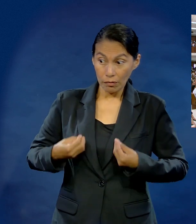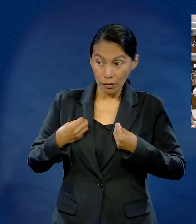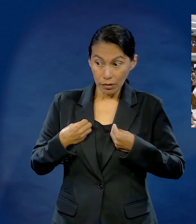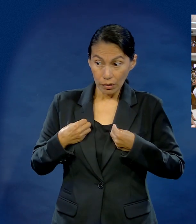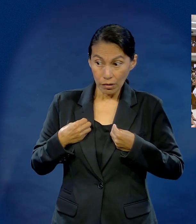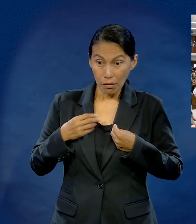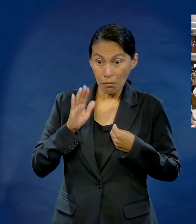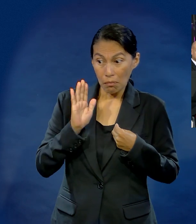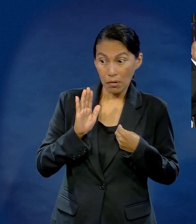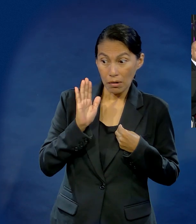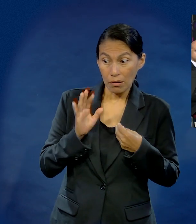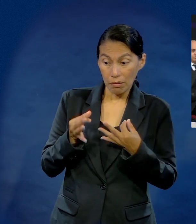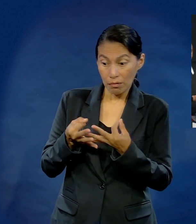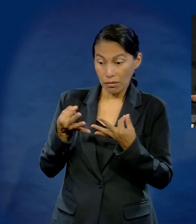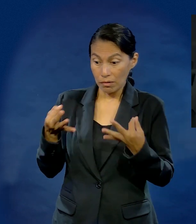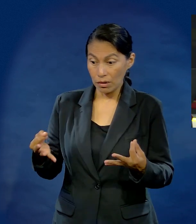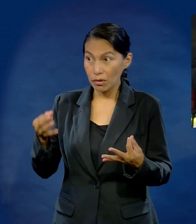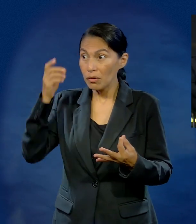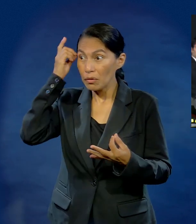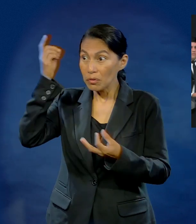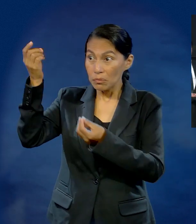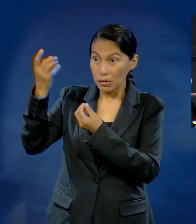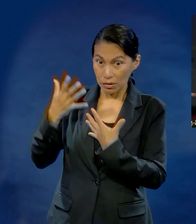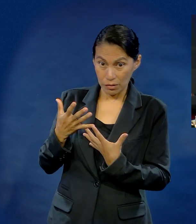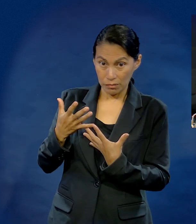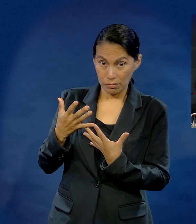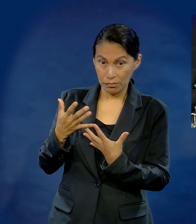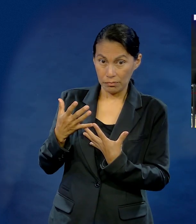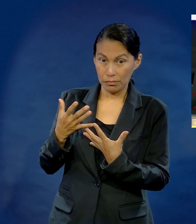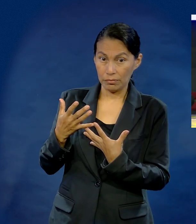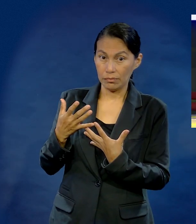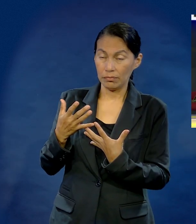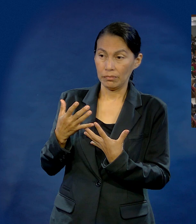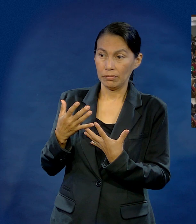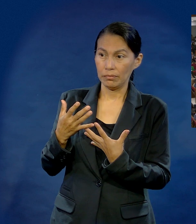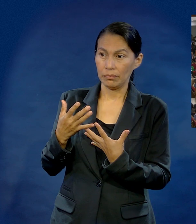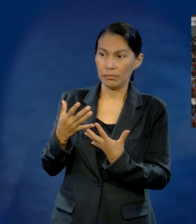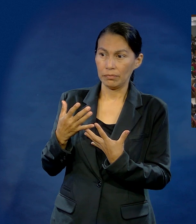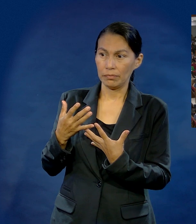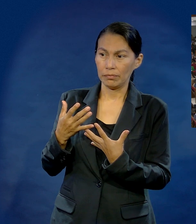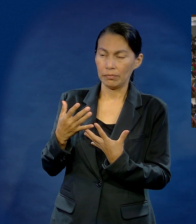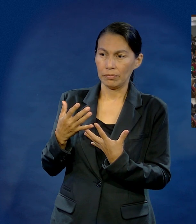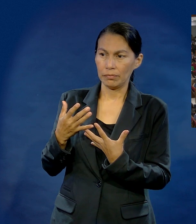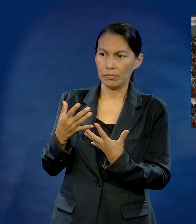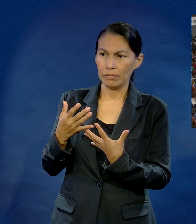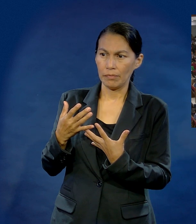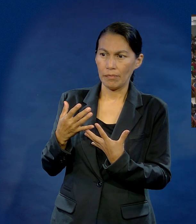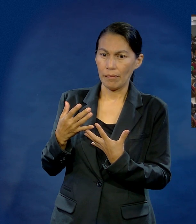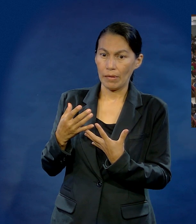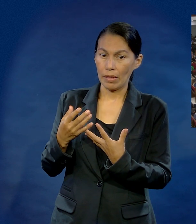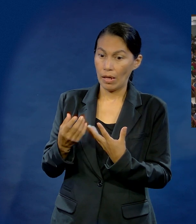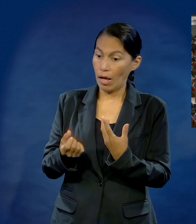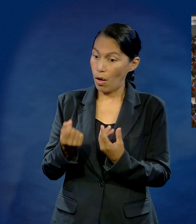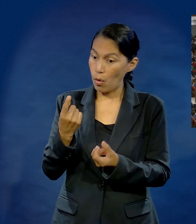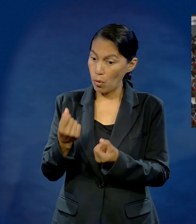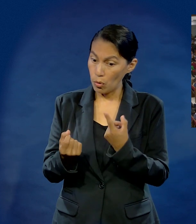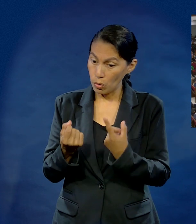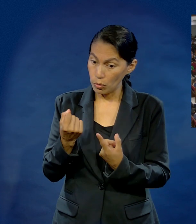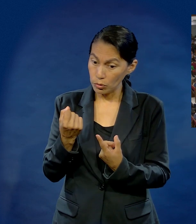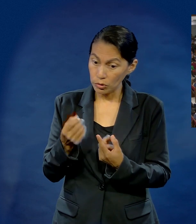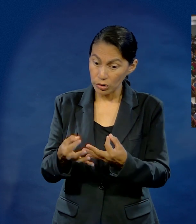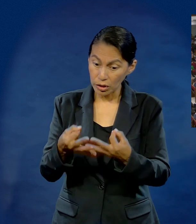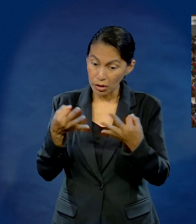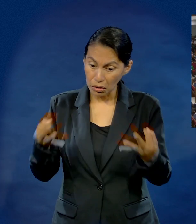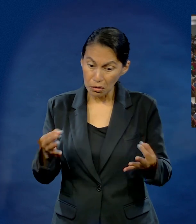duras? Se me queda viendo, piensa un ratito y dice, ah, mire, le voy a decir, Para mí la vida es como tener